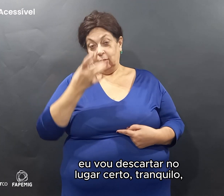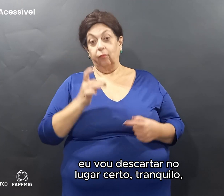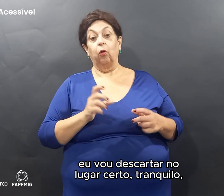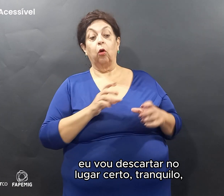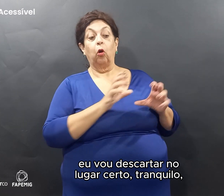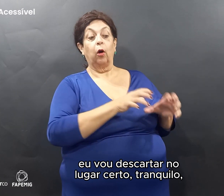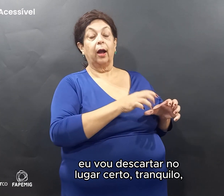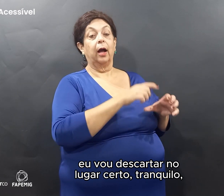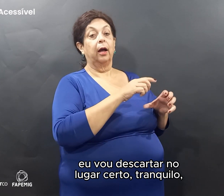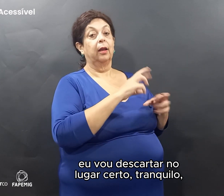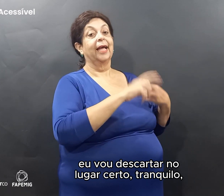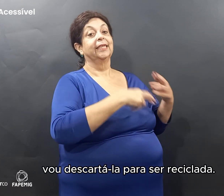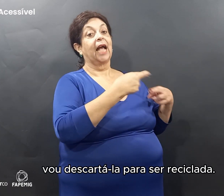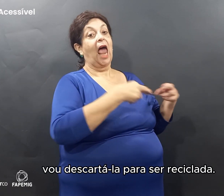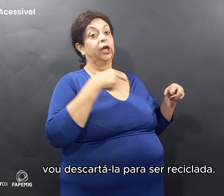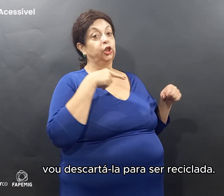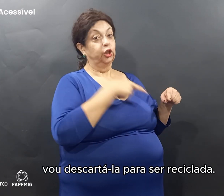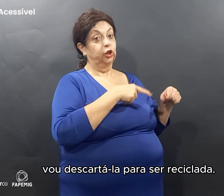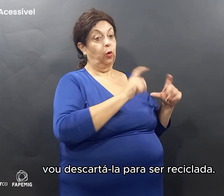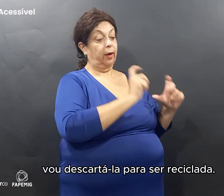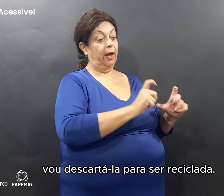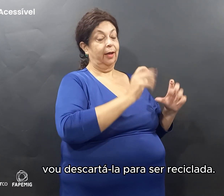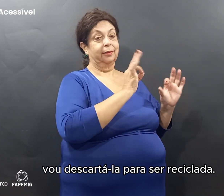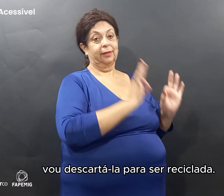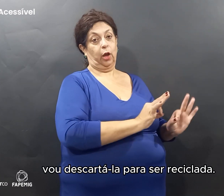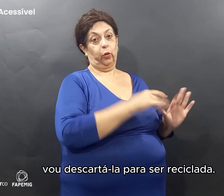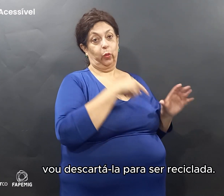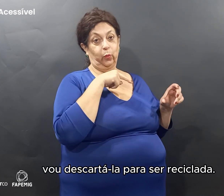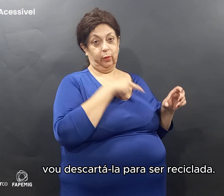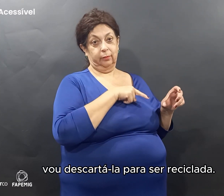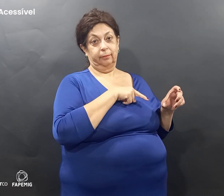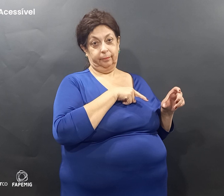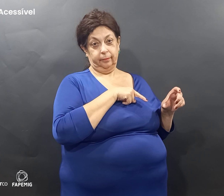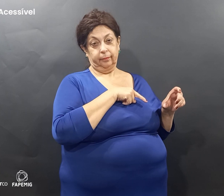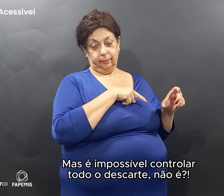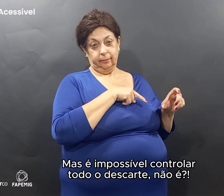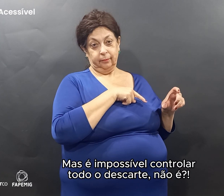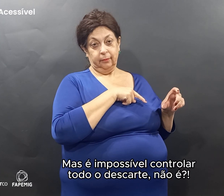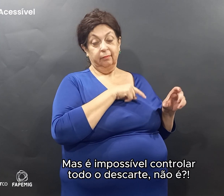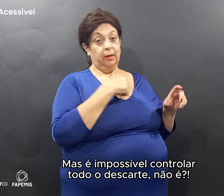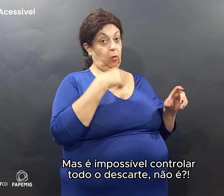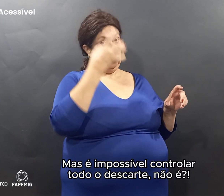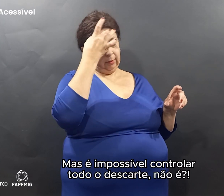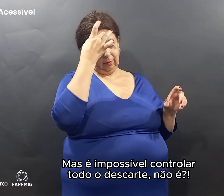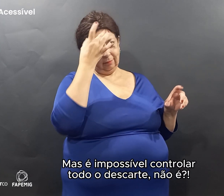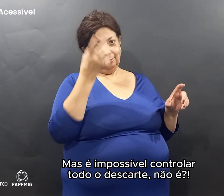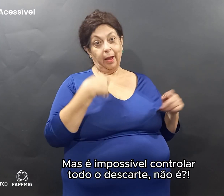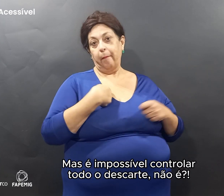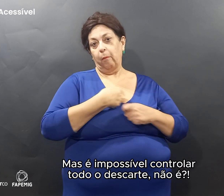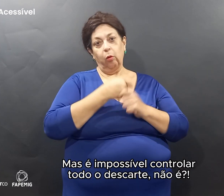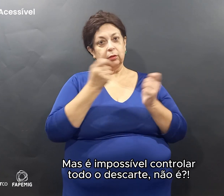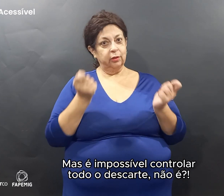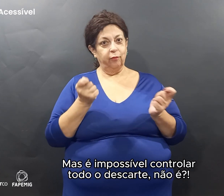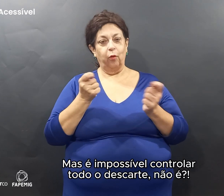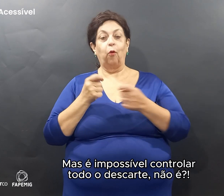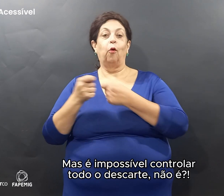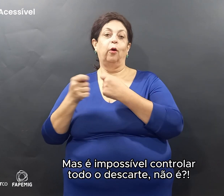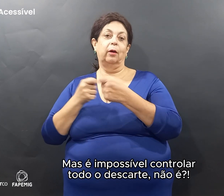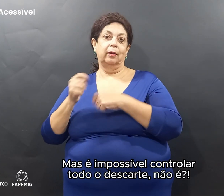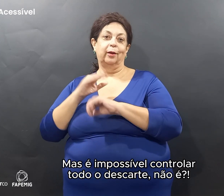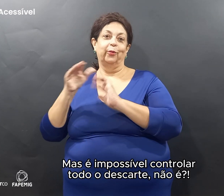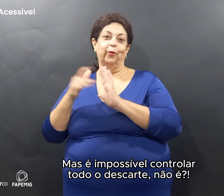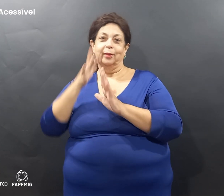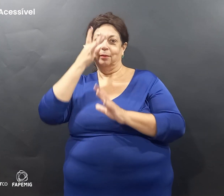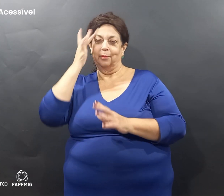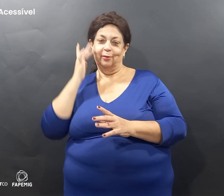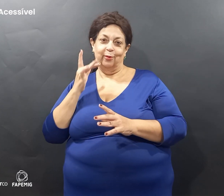lugar certo, tranquilo, né? Vou descartá-la para ser reciclada. Mas é impossível controlar todo o